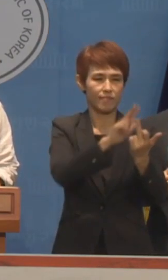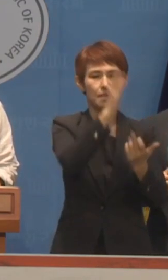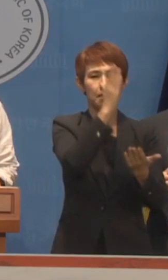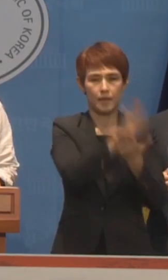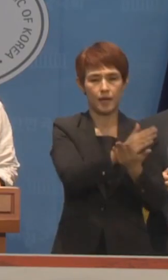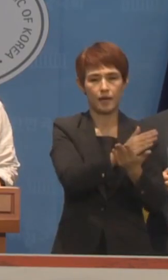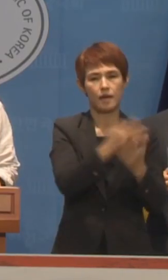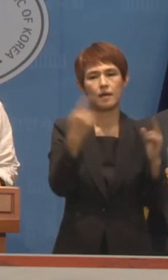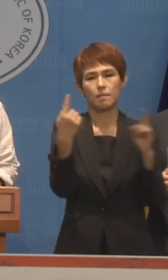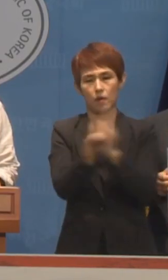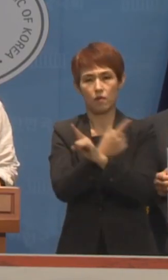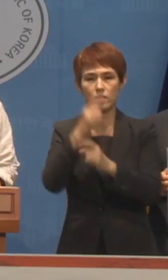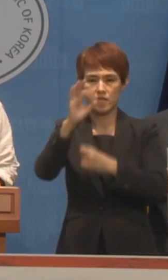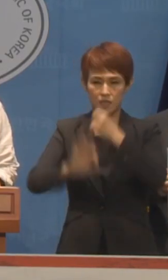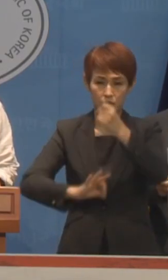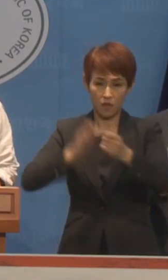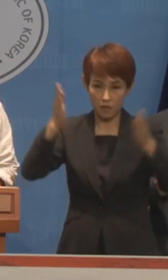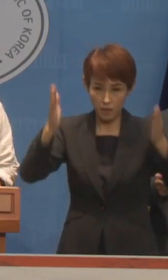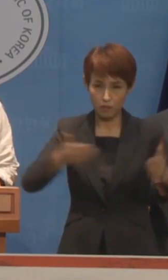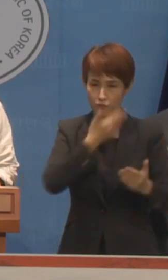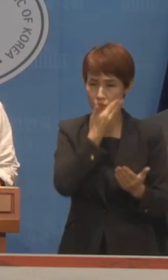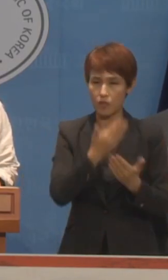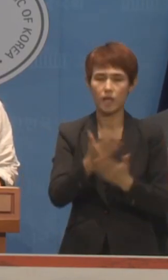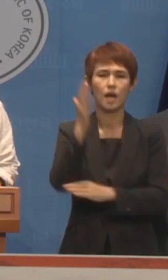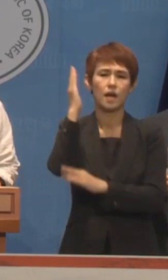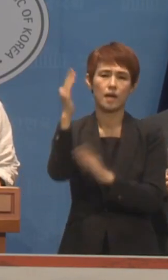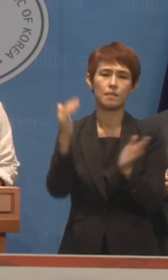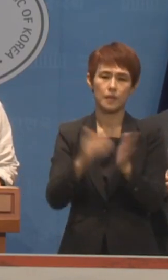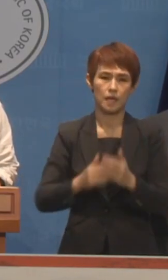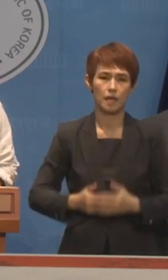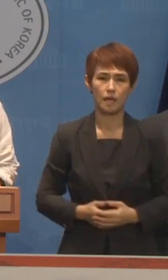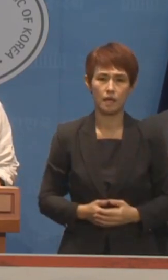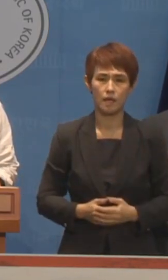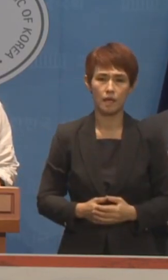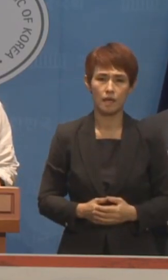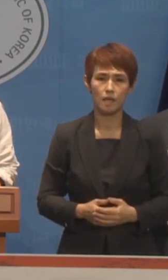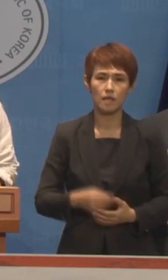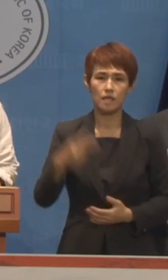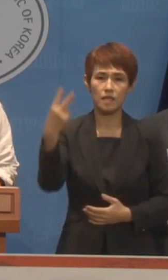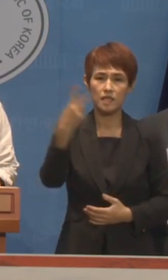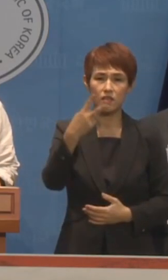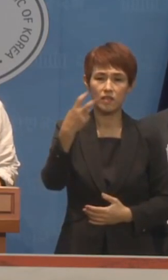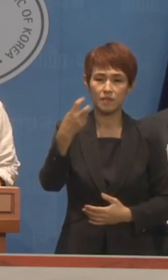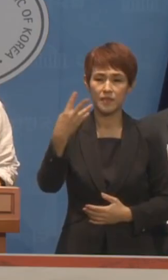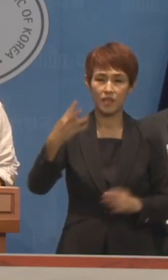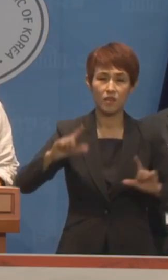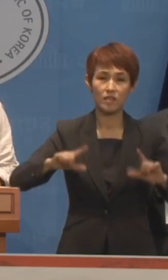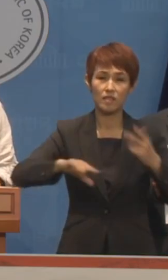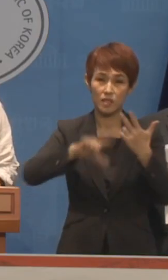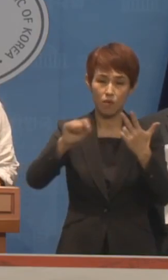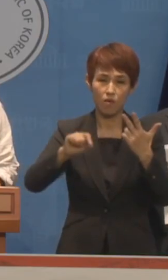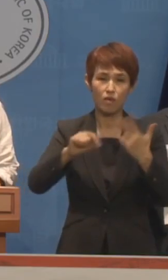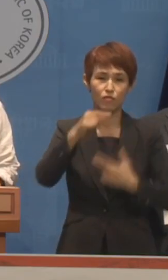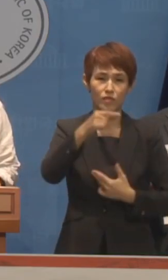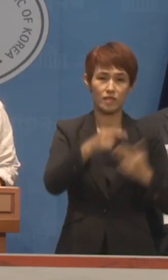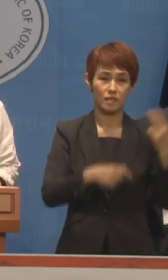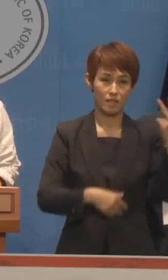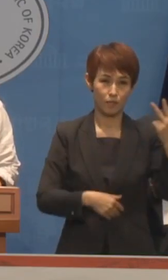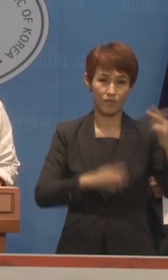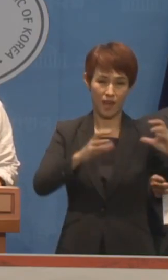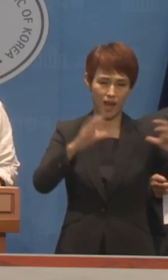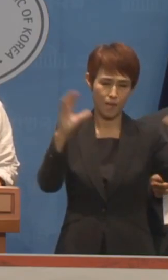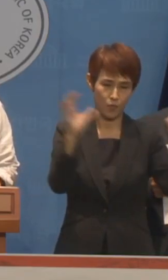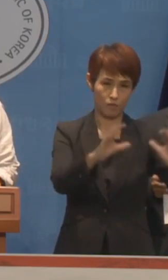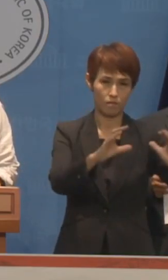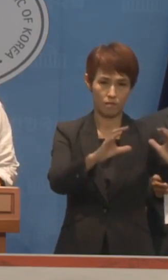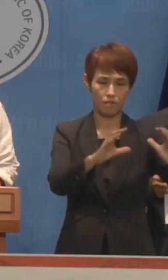동안의 행동이 중요하다고 명시하고 있습니다. 바로 직후 2024년 7월 G7 국가들이 모였습니다.